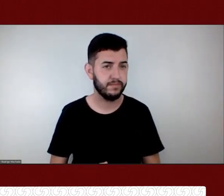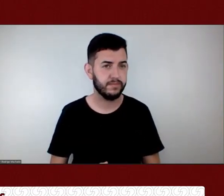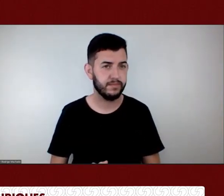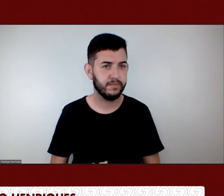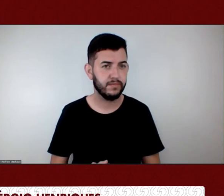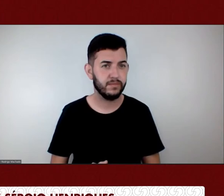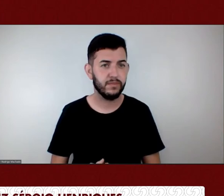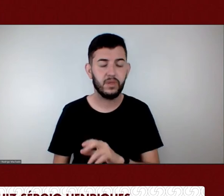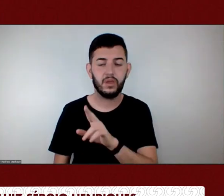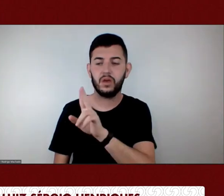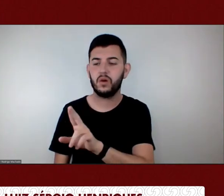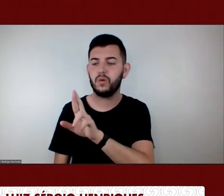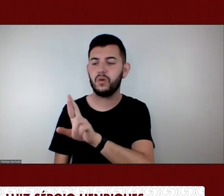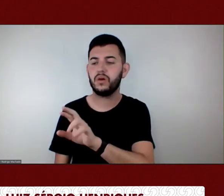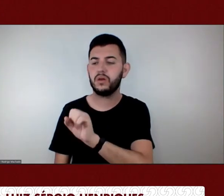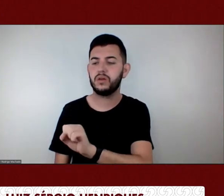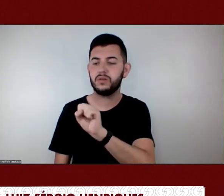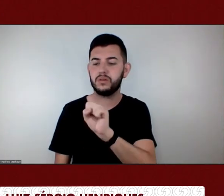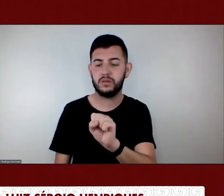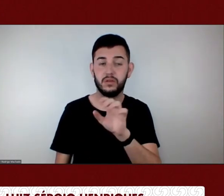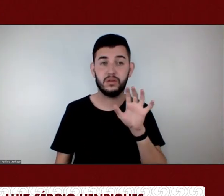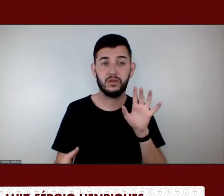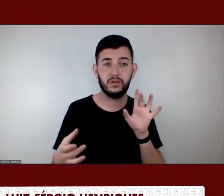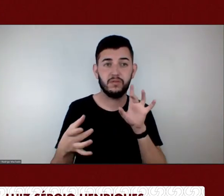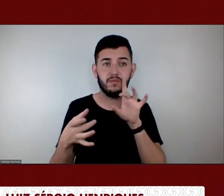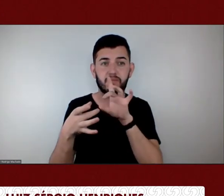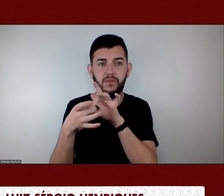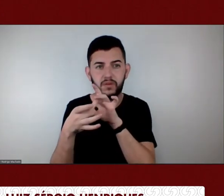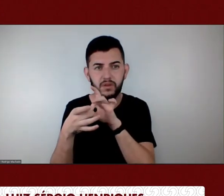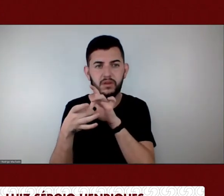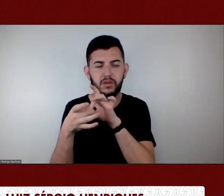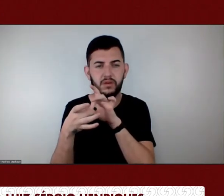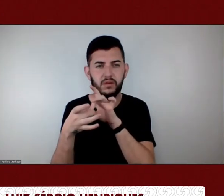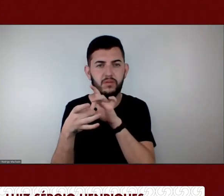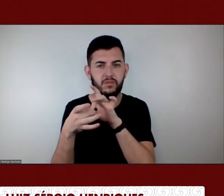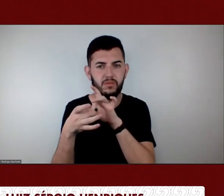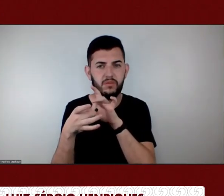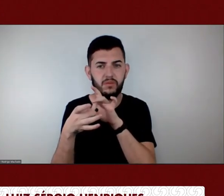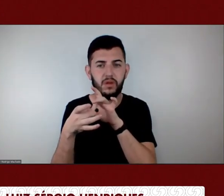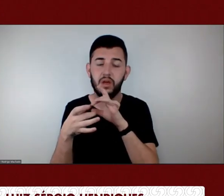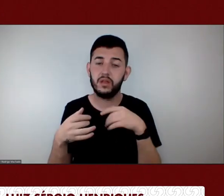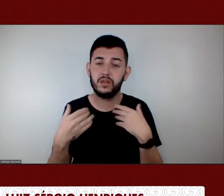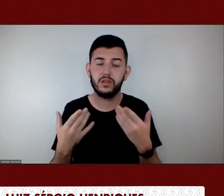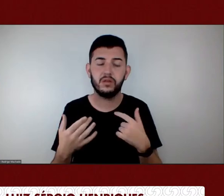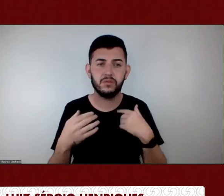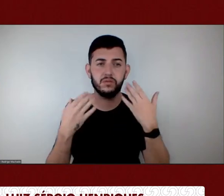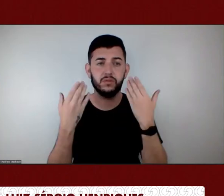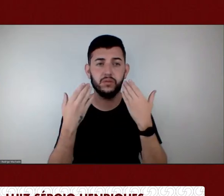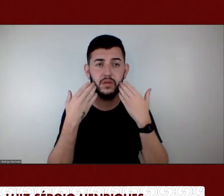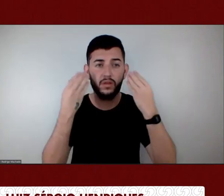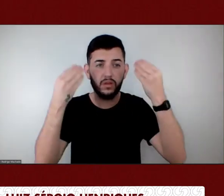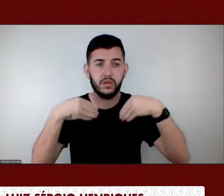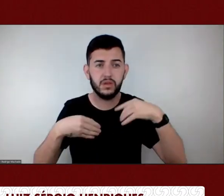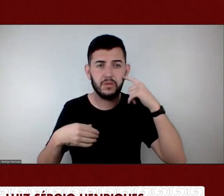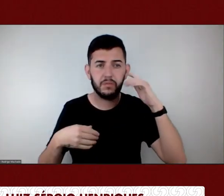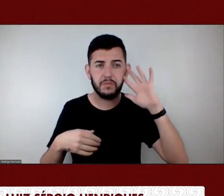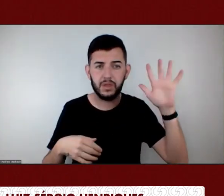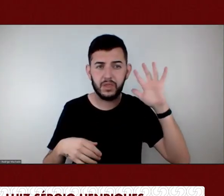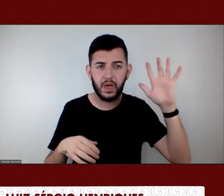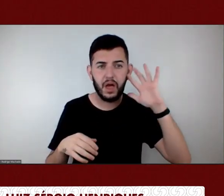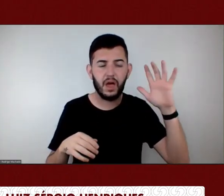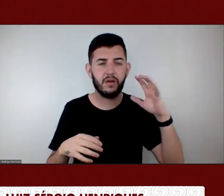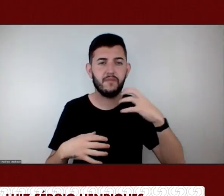URSS existia e pesava, e nem sempre de modo positivo. Neste